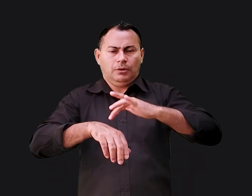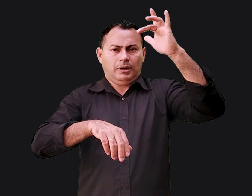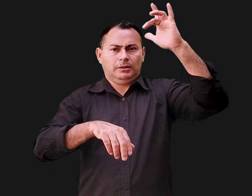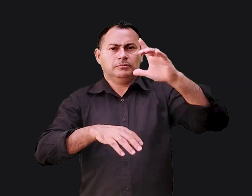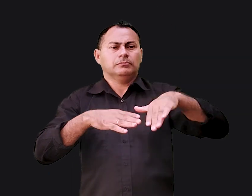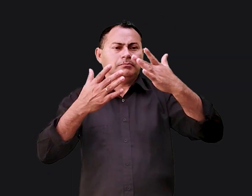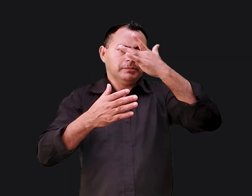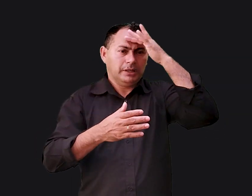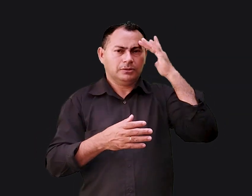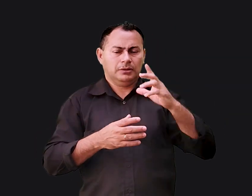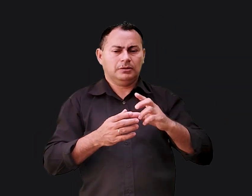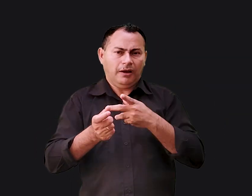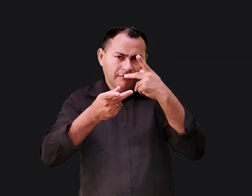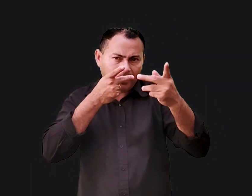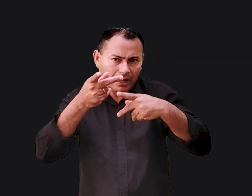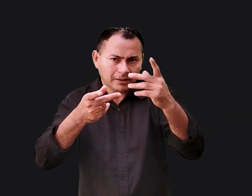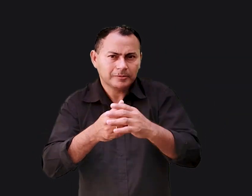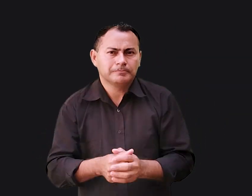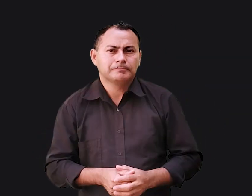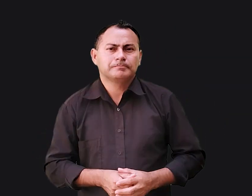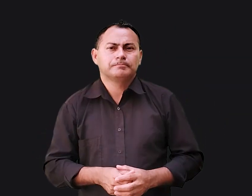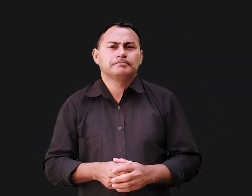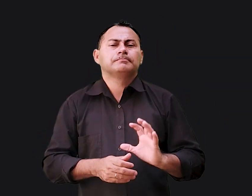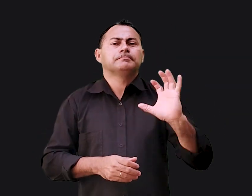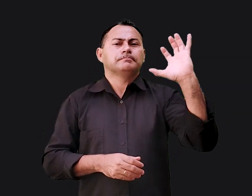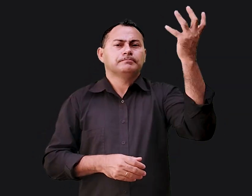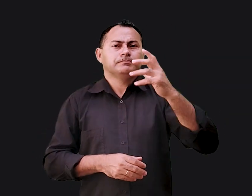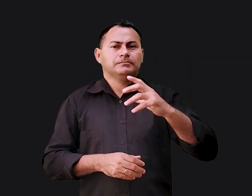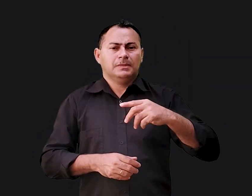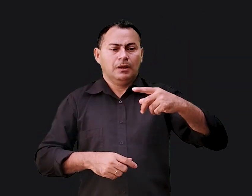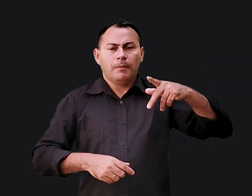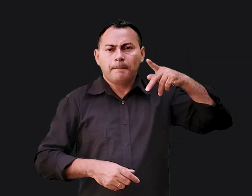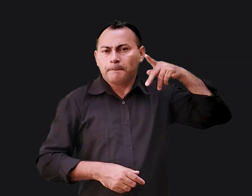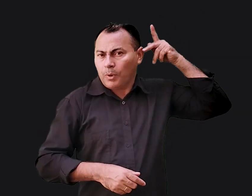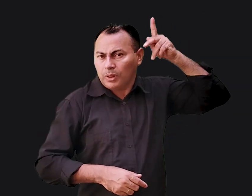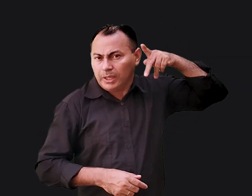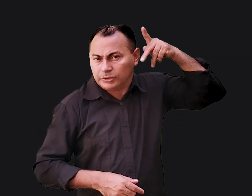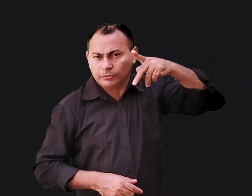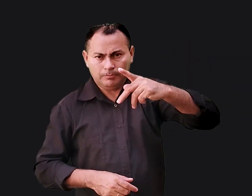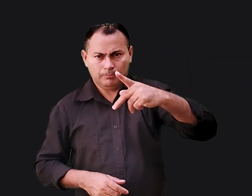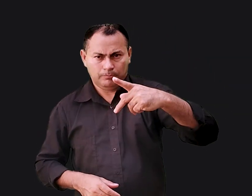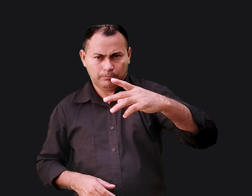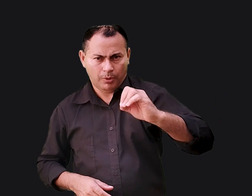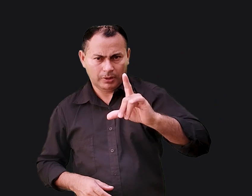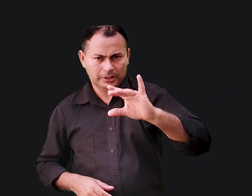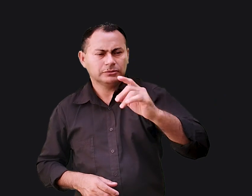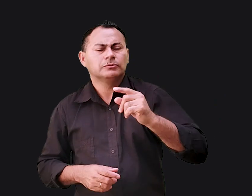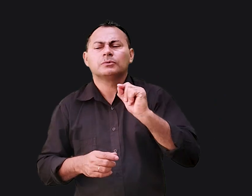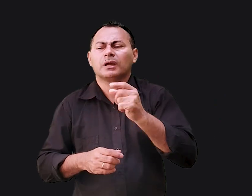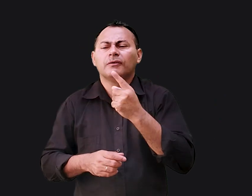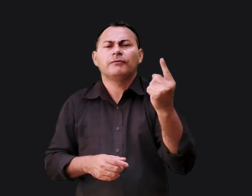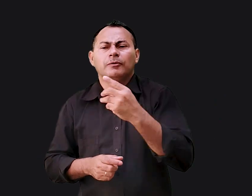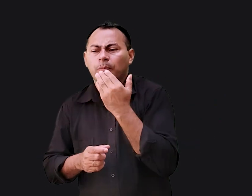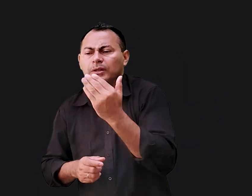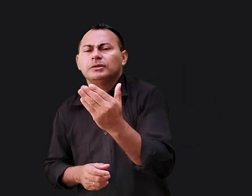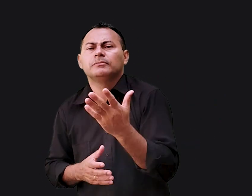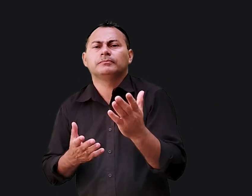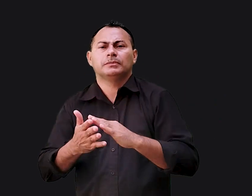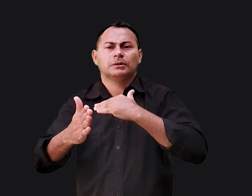tocados quando alguém lhes diz isso. Acontece dos políticos dizerem: O que você veio pedir, hein? Todo